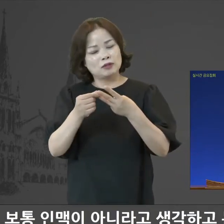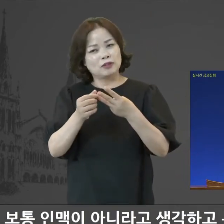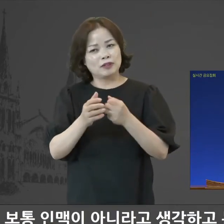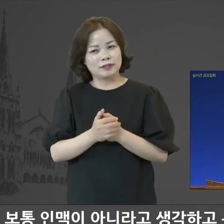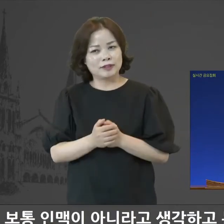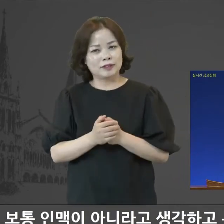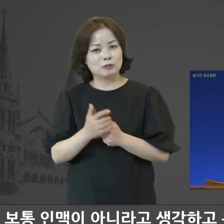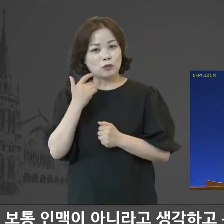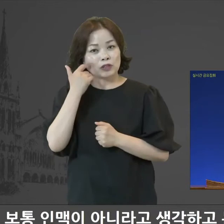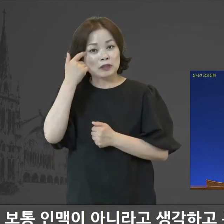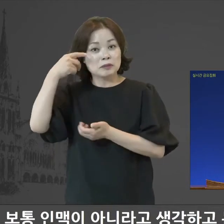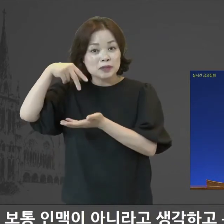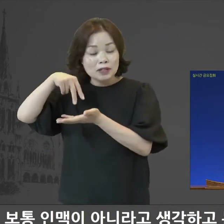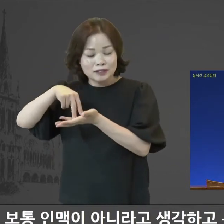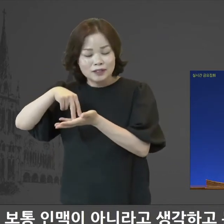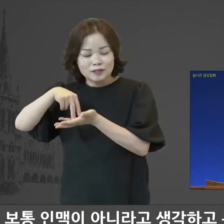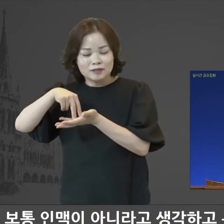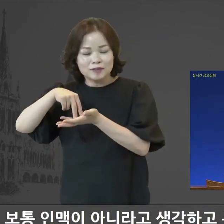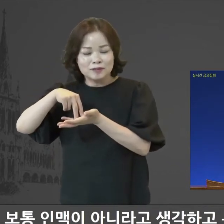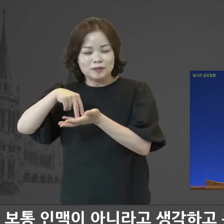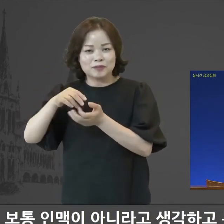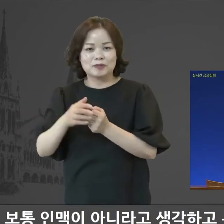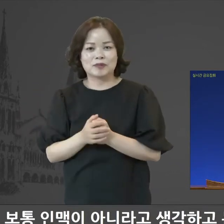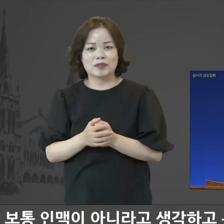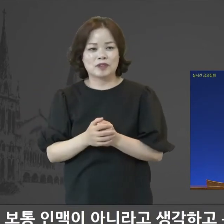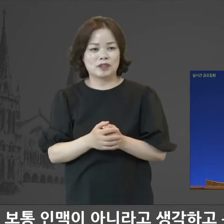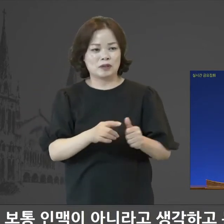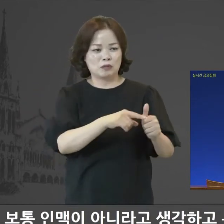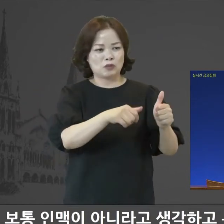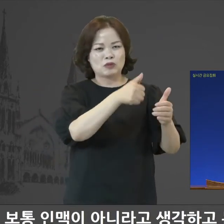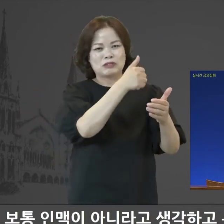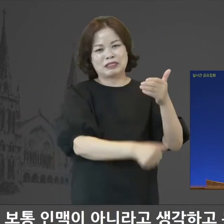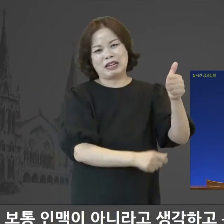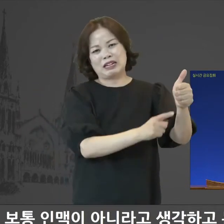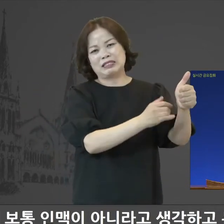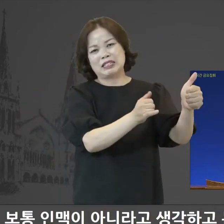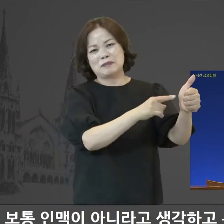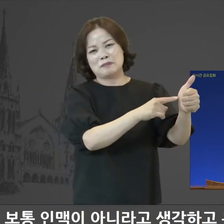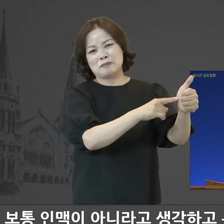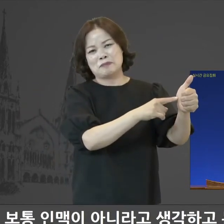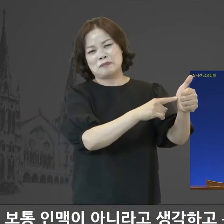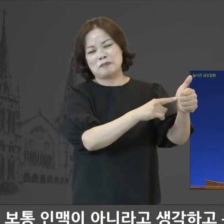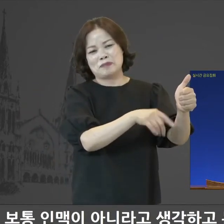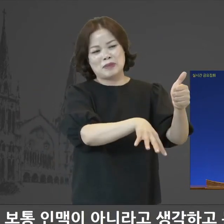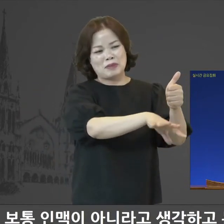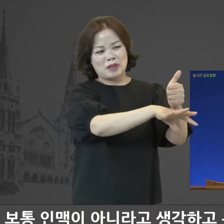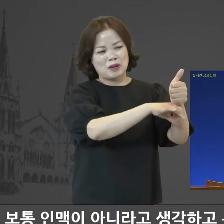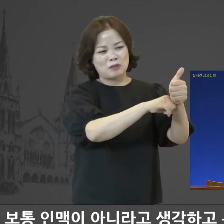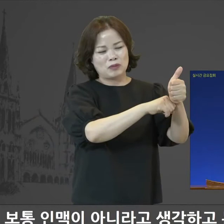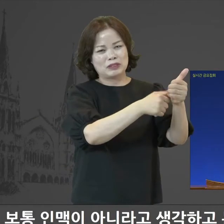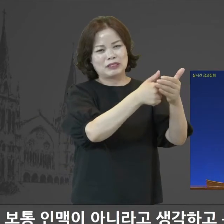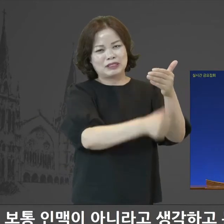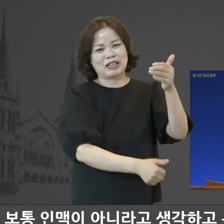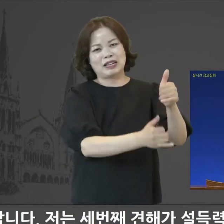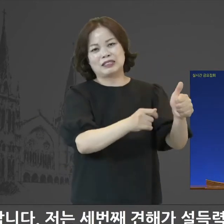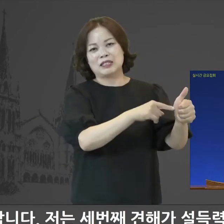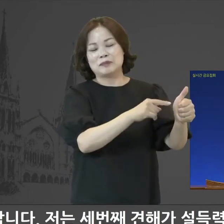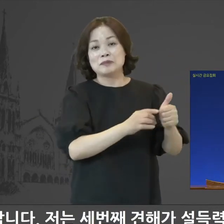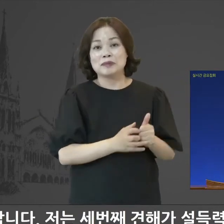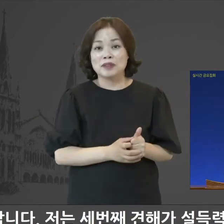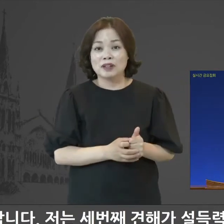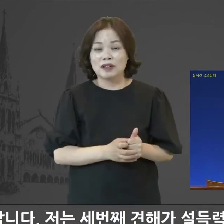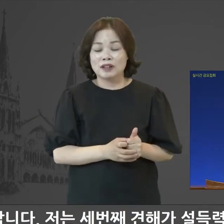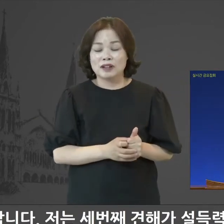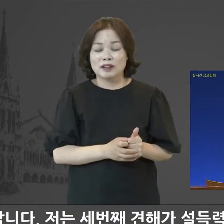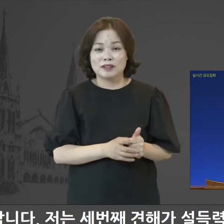좀 설득력이 있다고 보는데, 어쨌든 이게 보통 타락한 사람이 아니에요. 이 벨릭스가 보통 타락한 사람이 아닙니다.